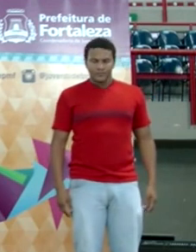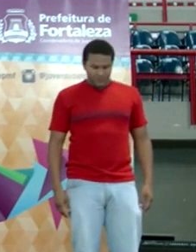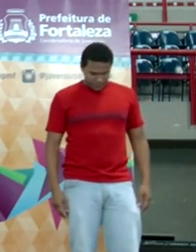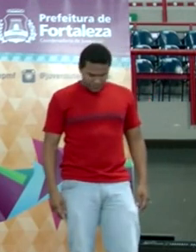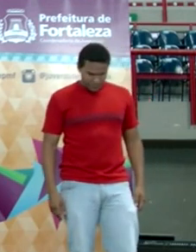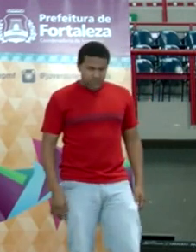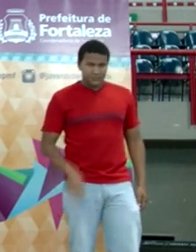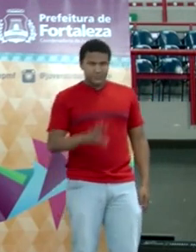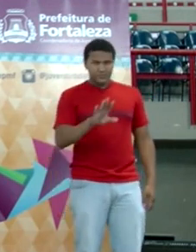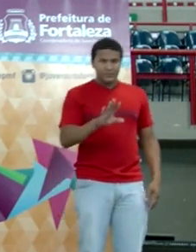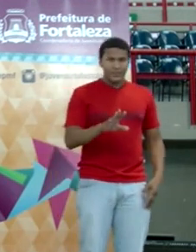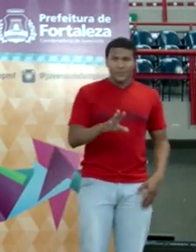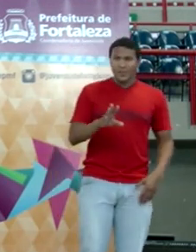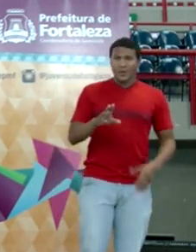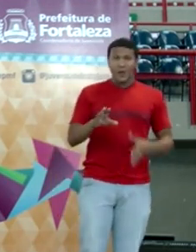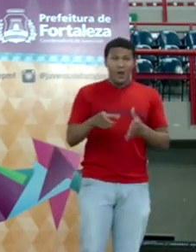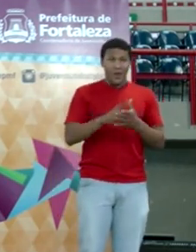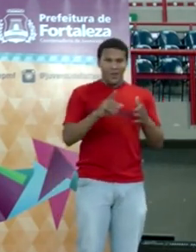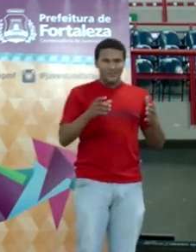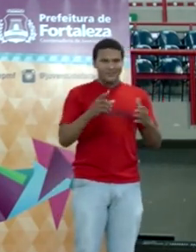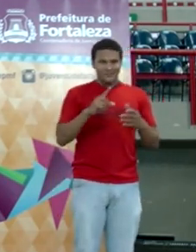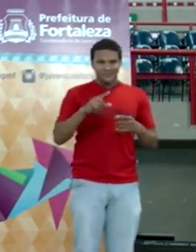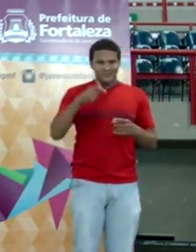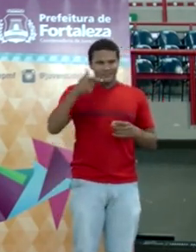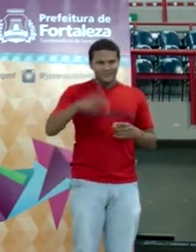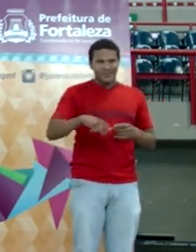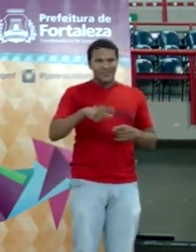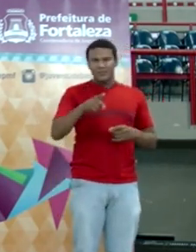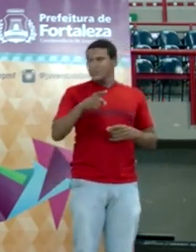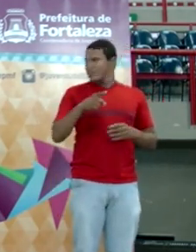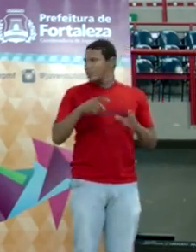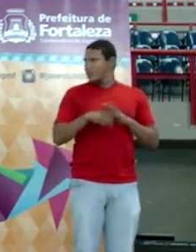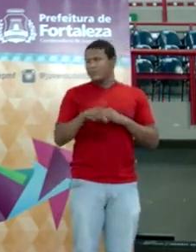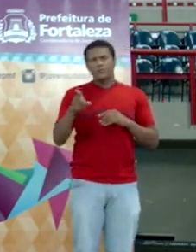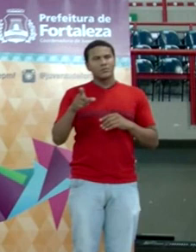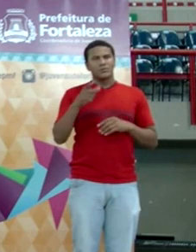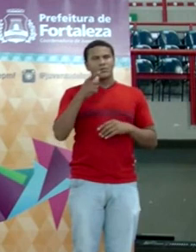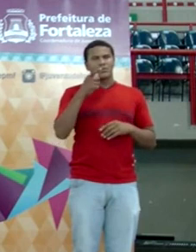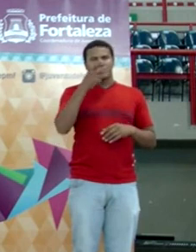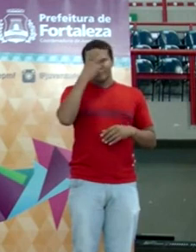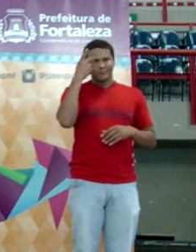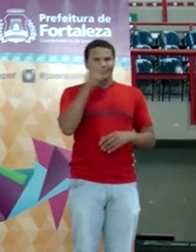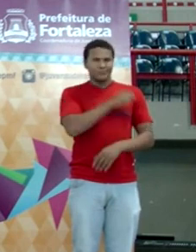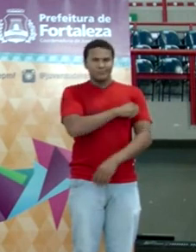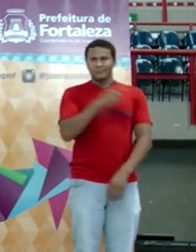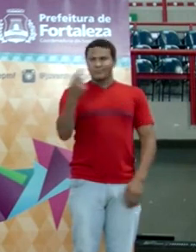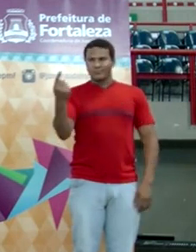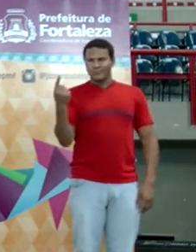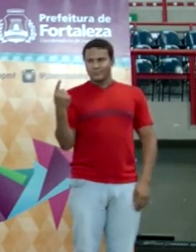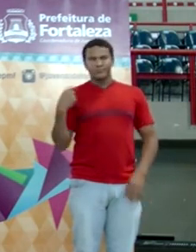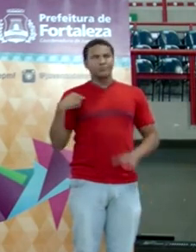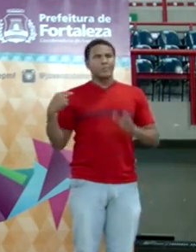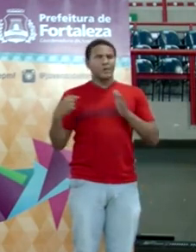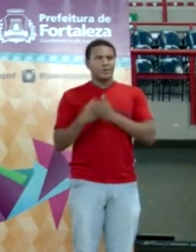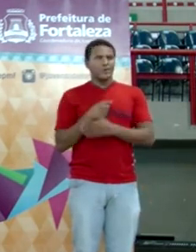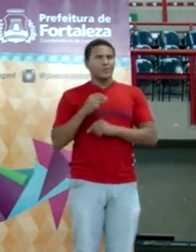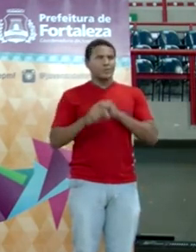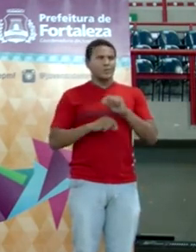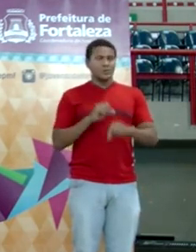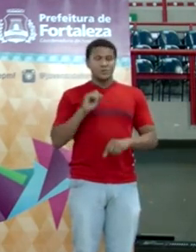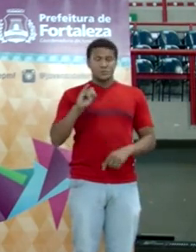Pessoal, antes da gente partir para a próxima, um colega veio aqui e perguntou o seguinte: Alexandre, quando a gente faz